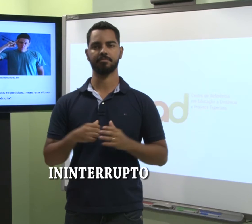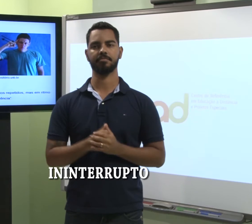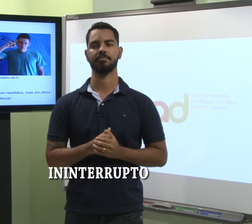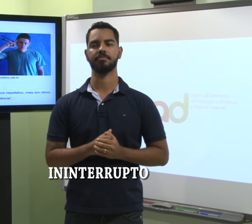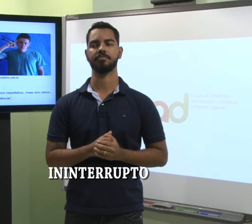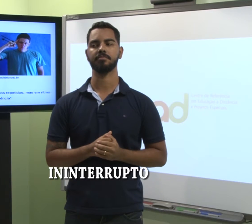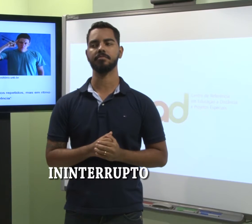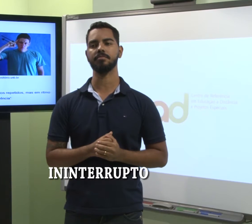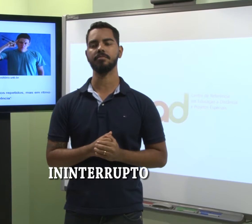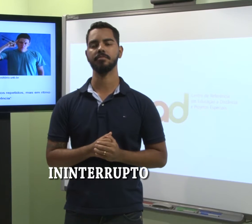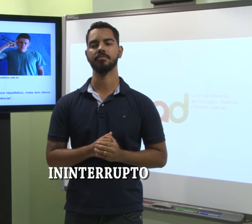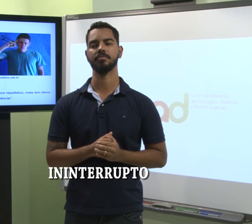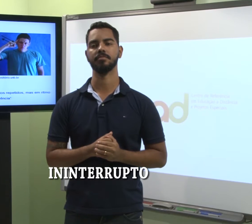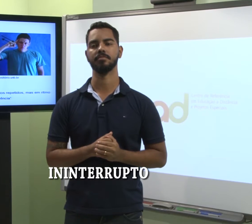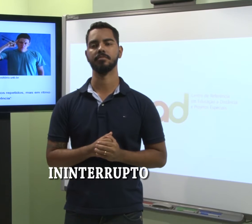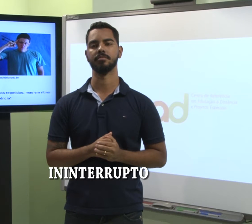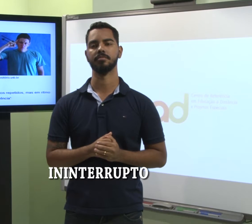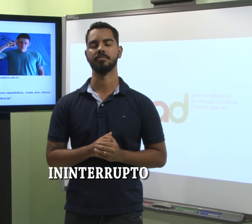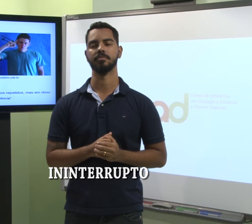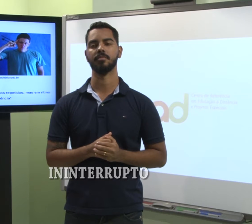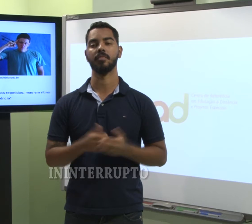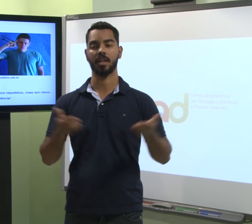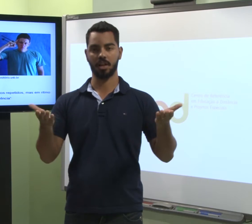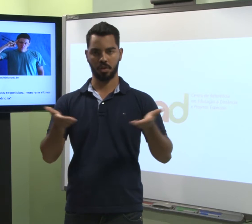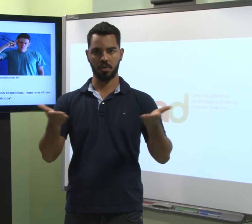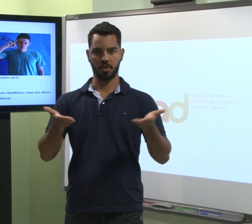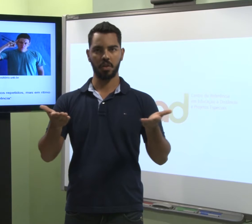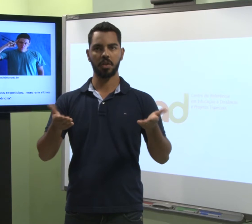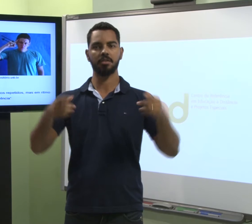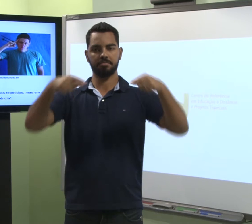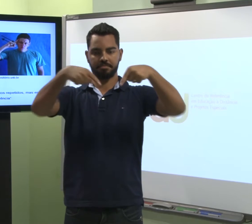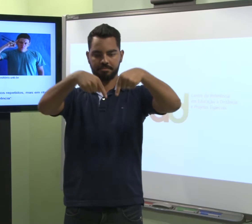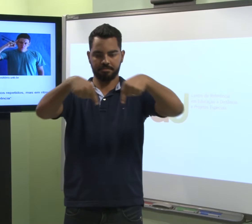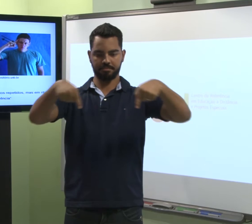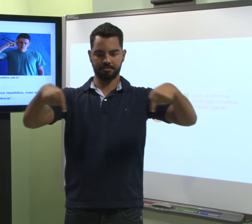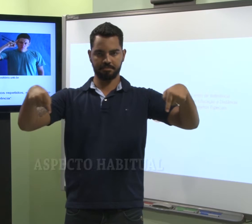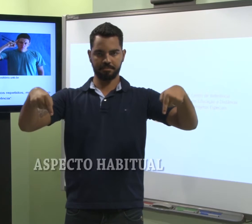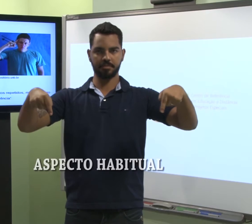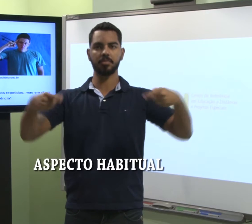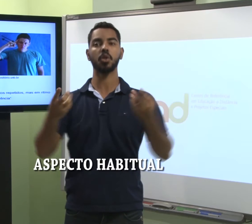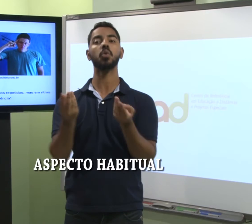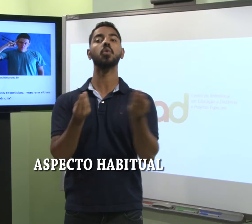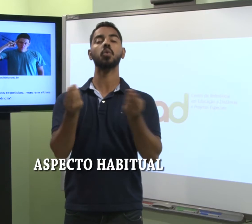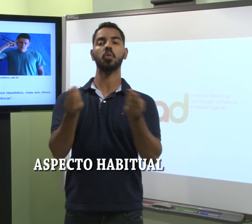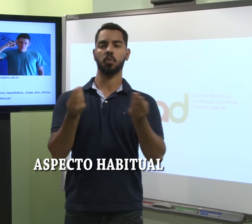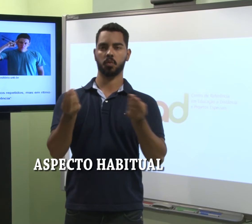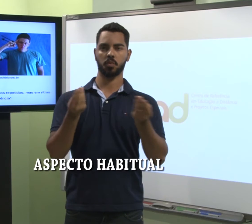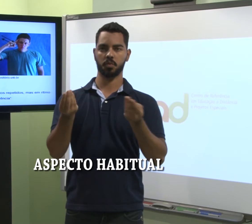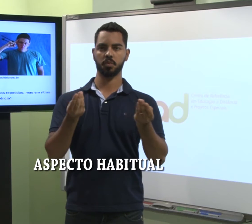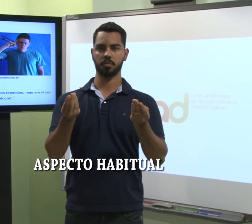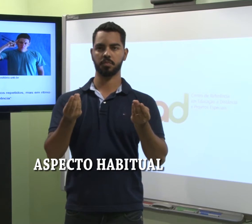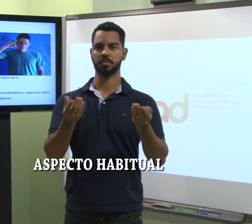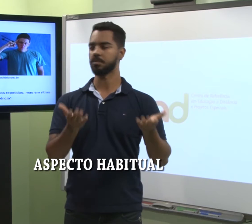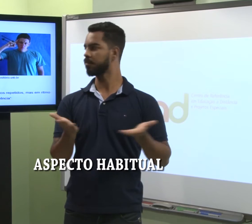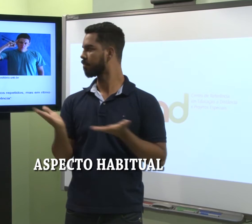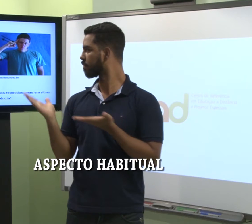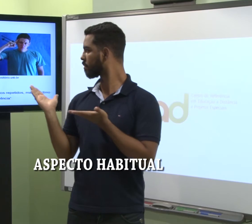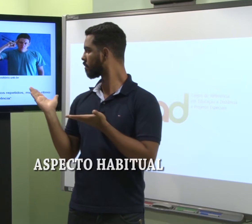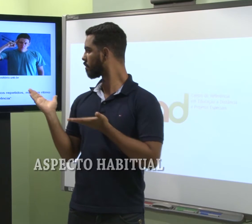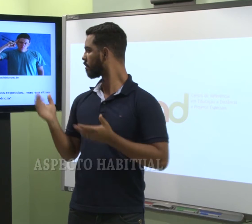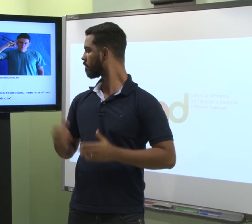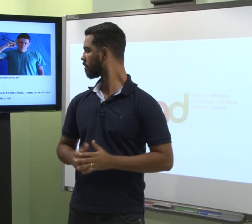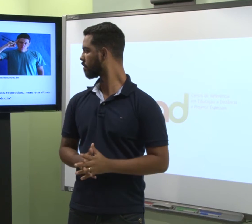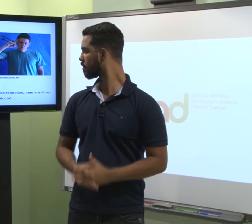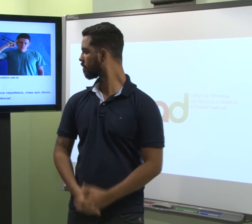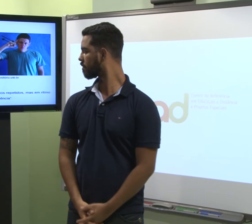Bom, agora vamos ver o aspecto habitual. Falando do aspecto habitual, este se caracteriza por